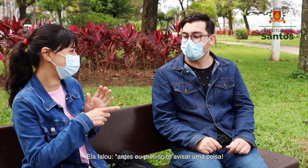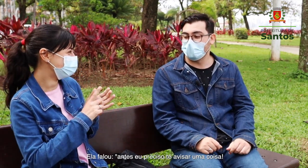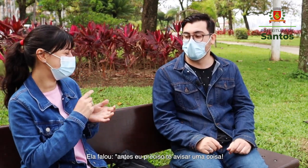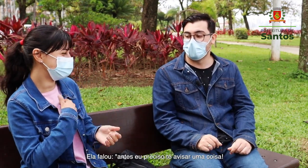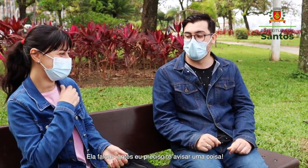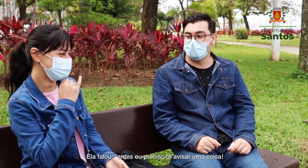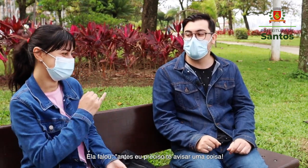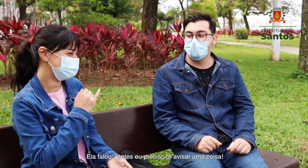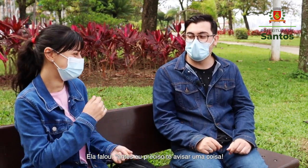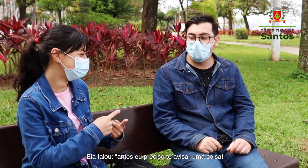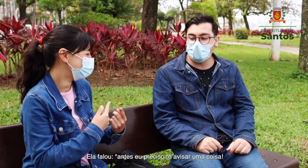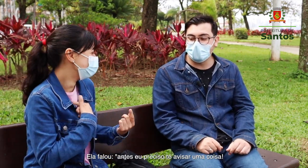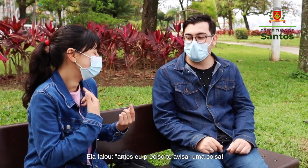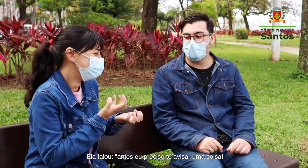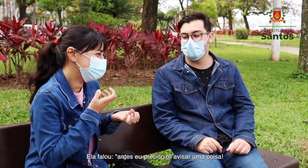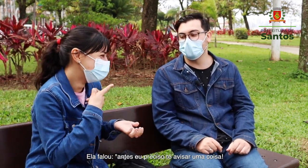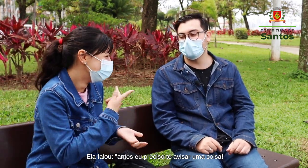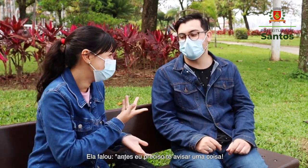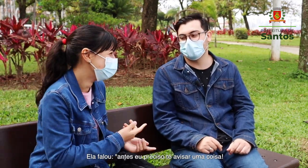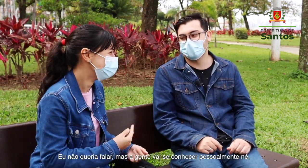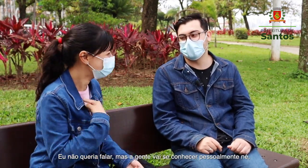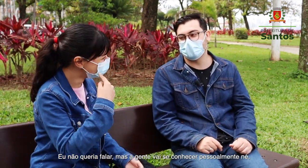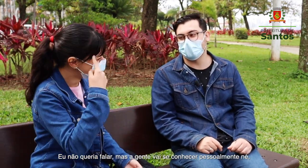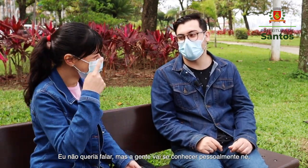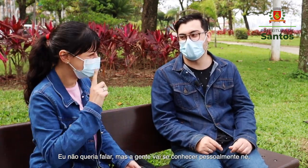Ela falou, antes eu preciso te avisar uma coisa, eu não queria falar.